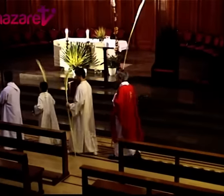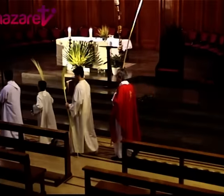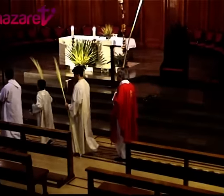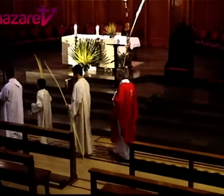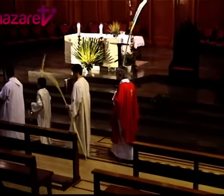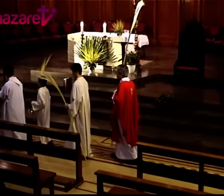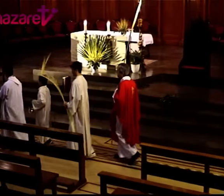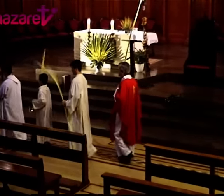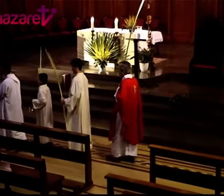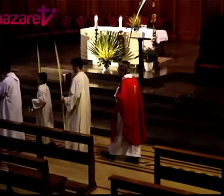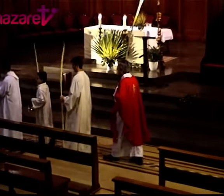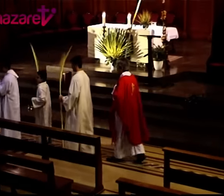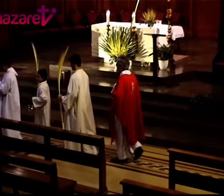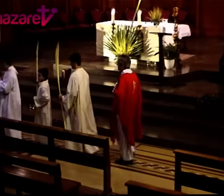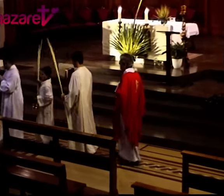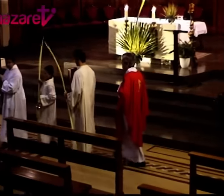hacen resonar sus